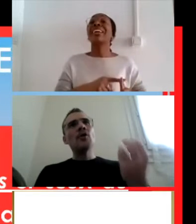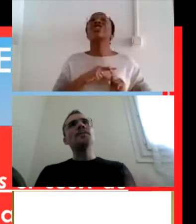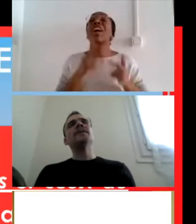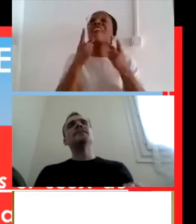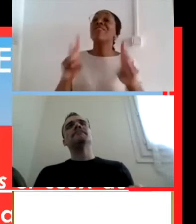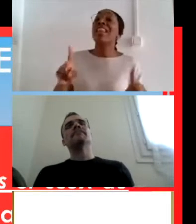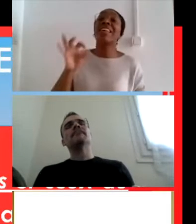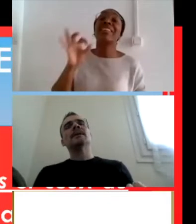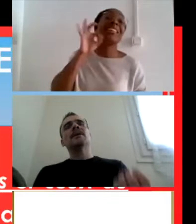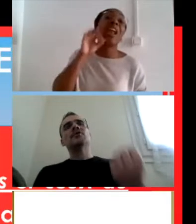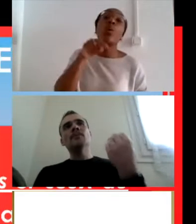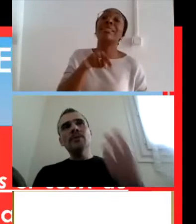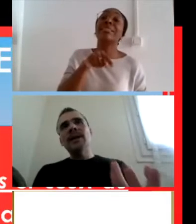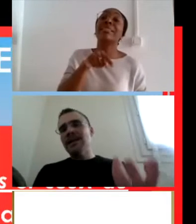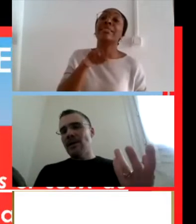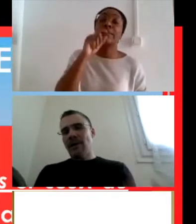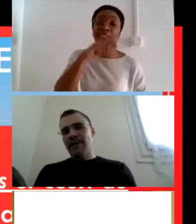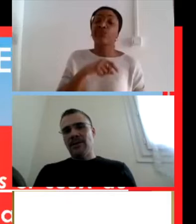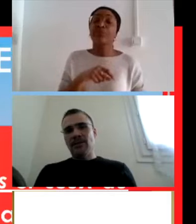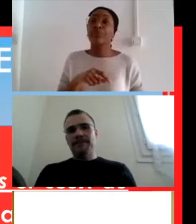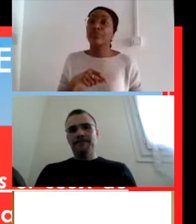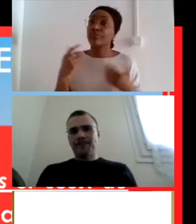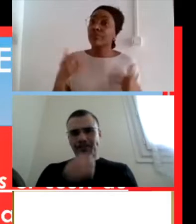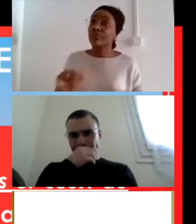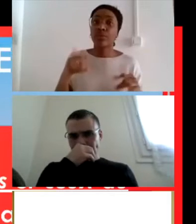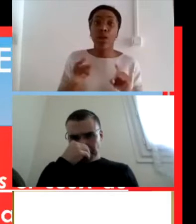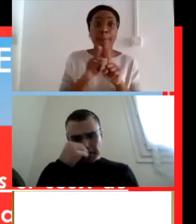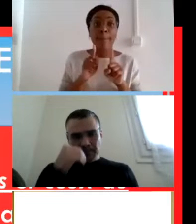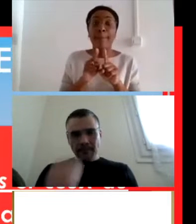tellement copié ce modèle qui leur avait été donné.